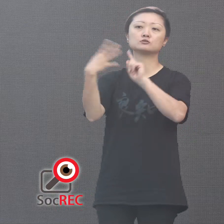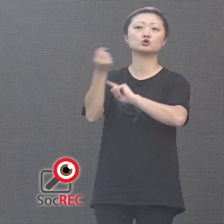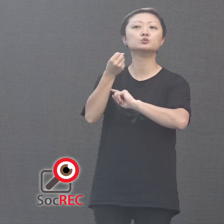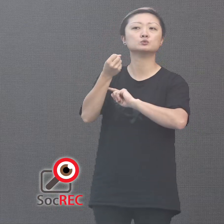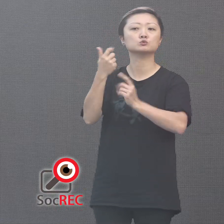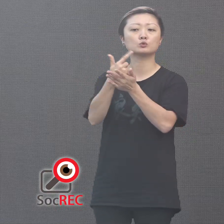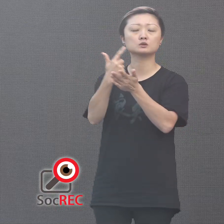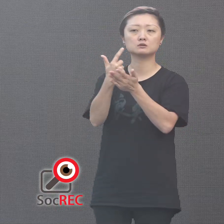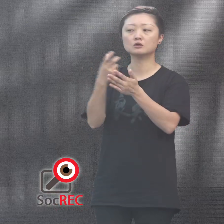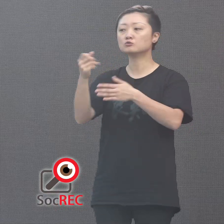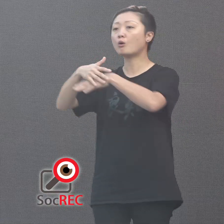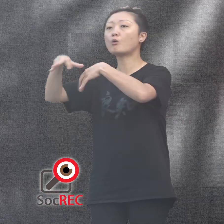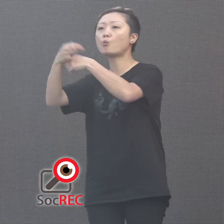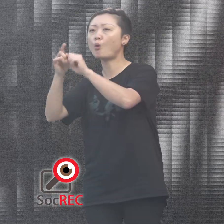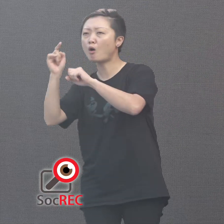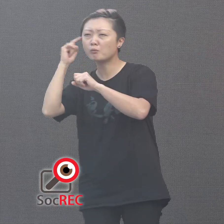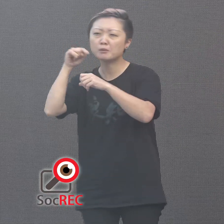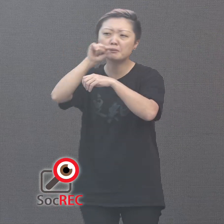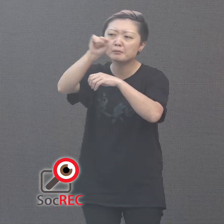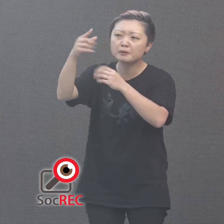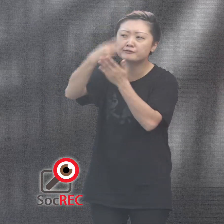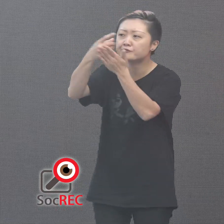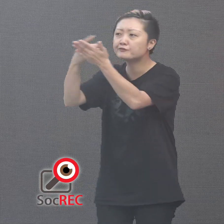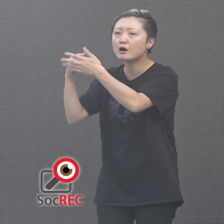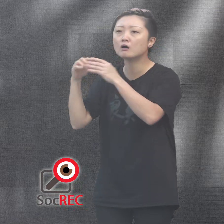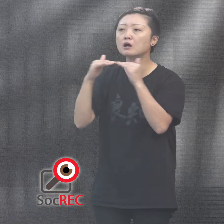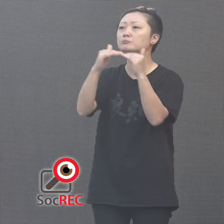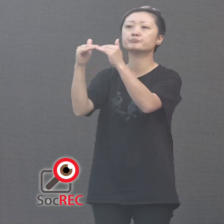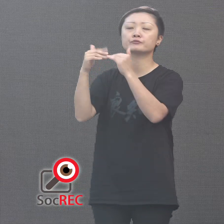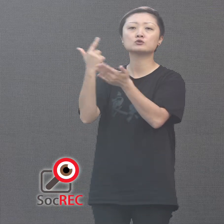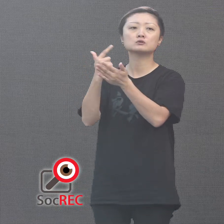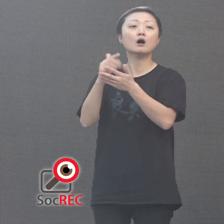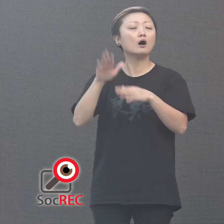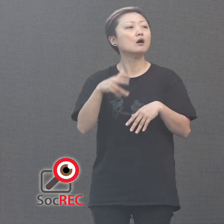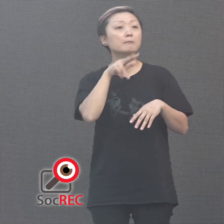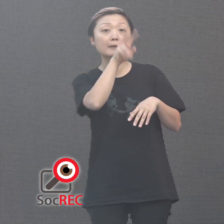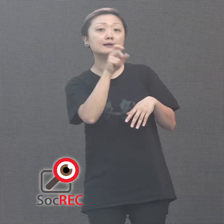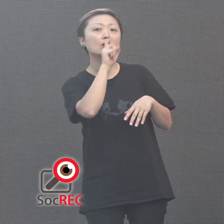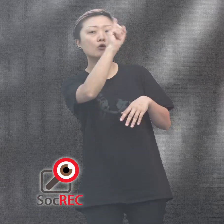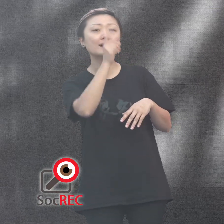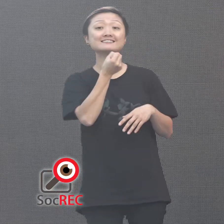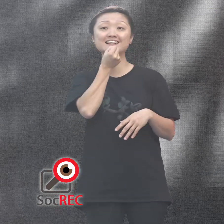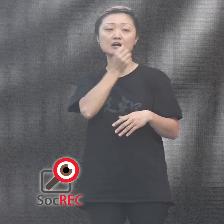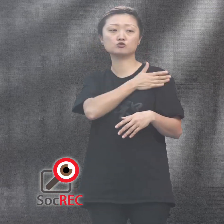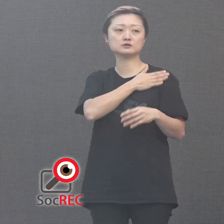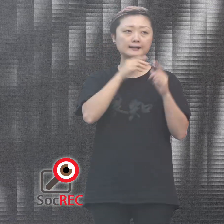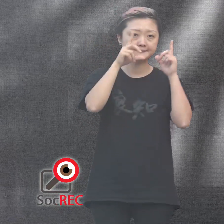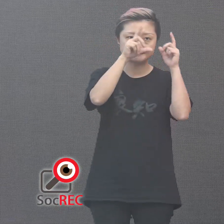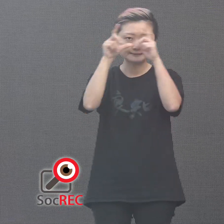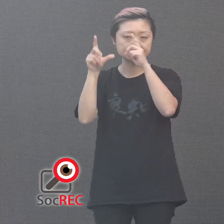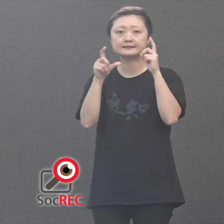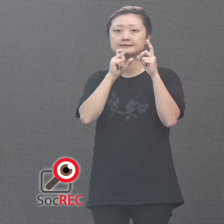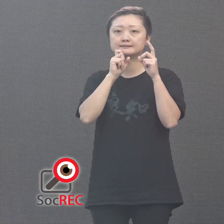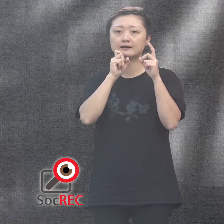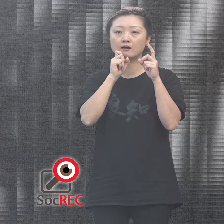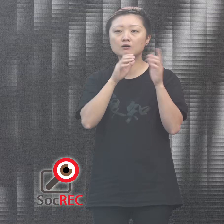見到頭先有一啲嘅人咧，可能喺度影相嘅時候，未必係記者啦，可能或者記者朋友本身都有啦，就係戴住一啲面罩，